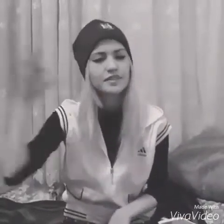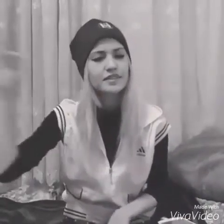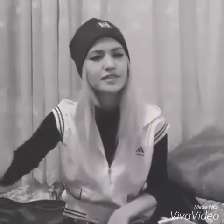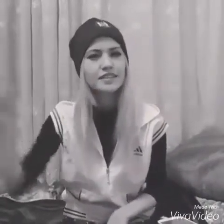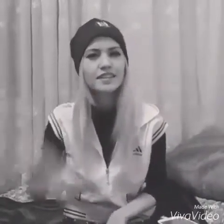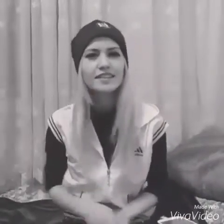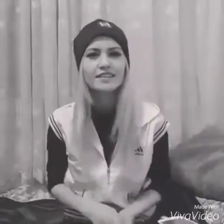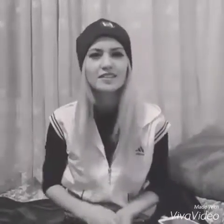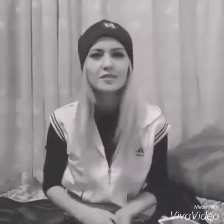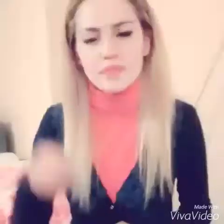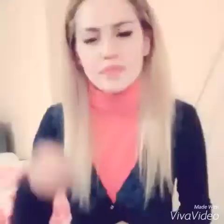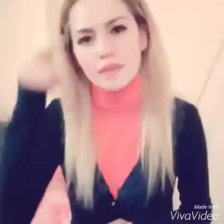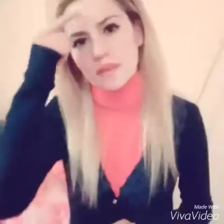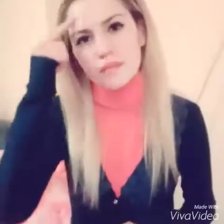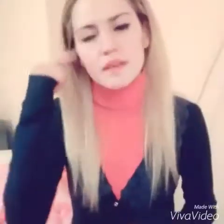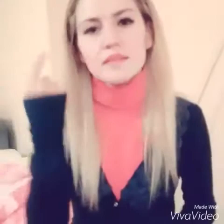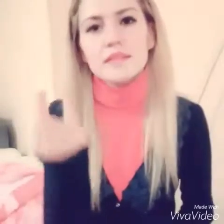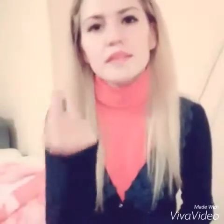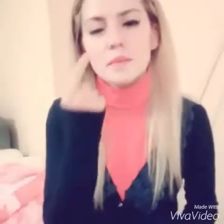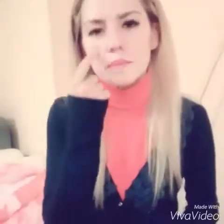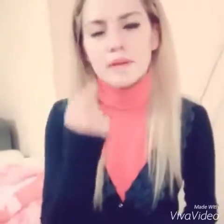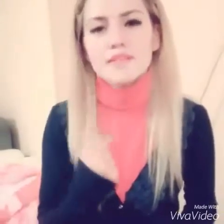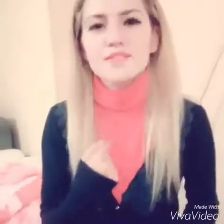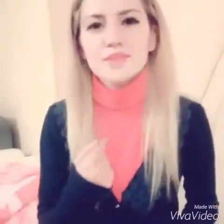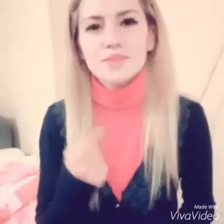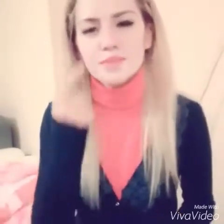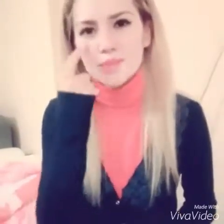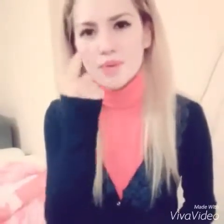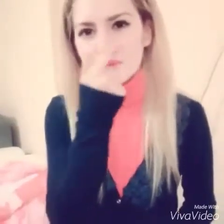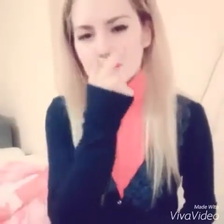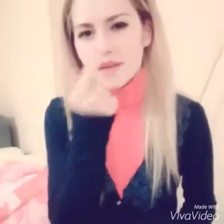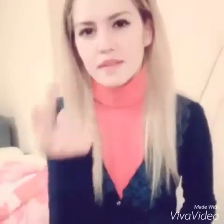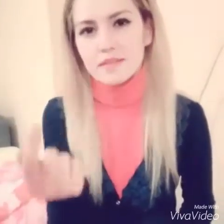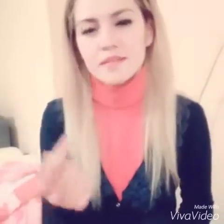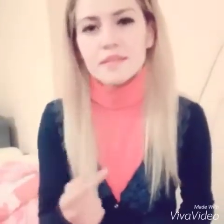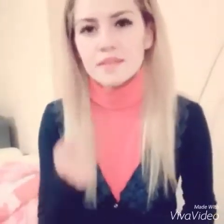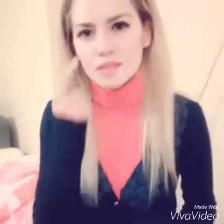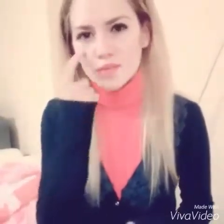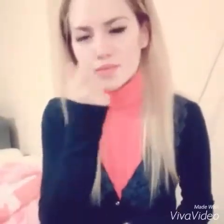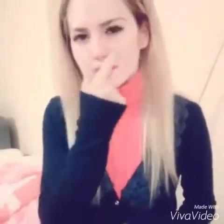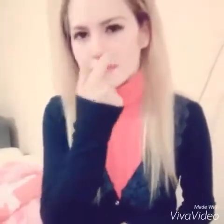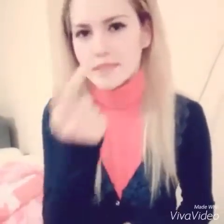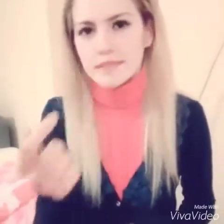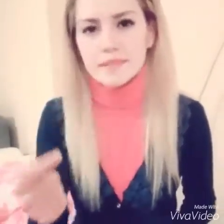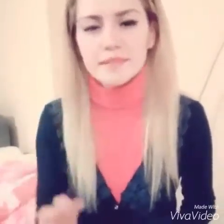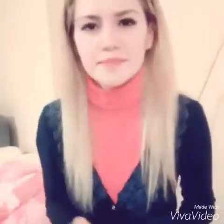alnımdaki yazım. Sanki ilk baktığım gözlerdi gözlerin,